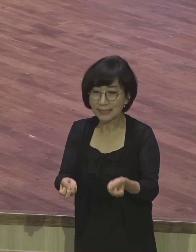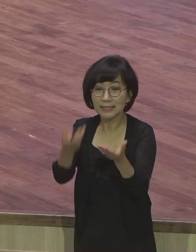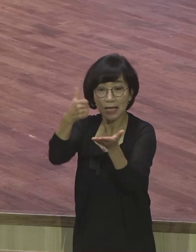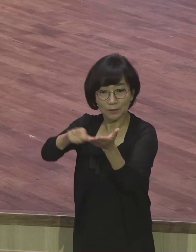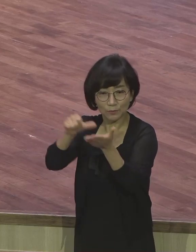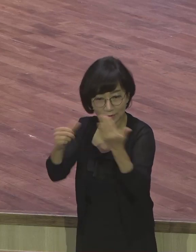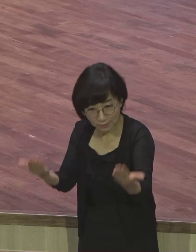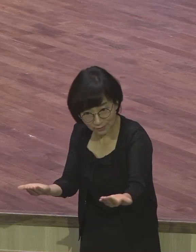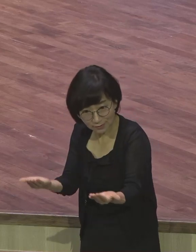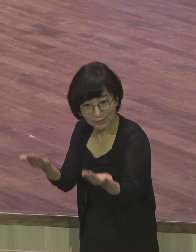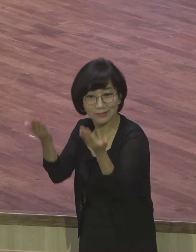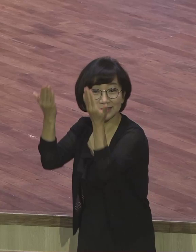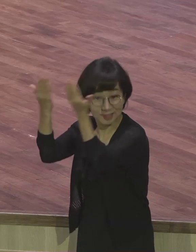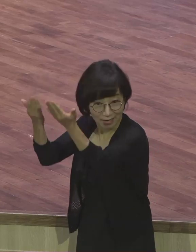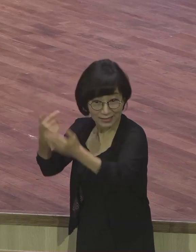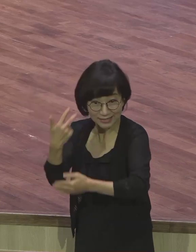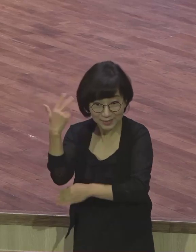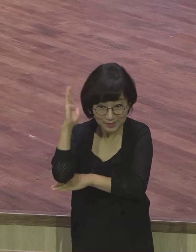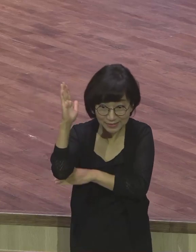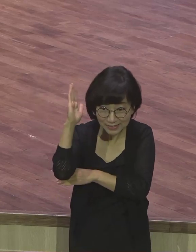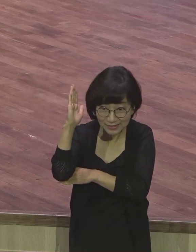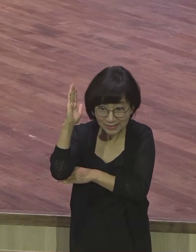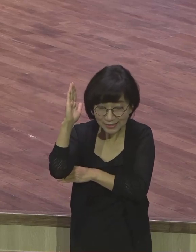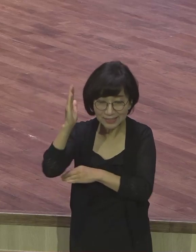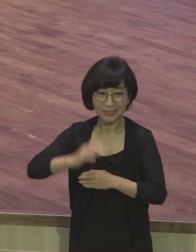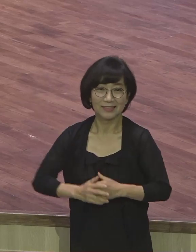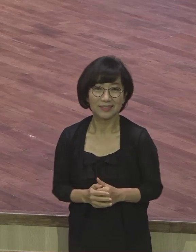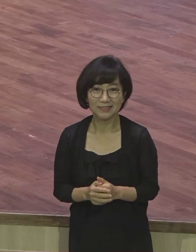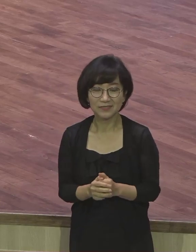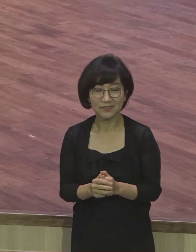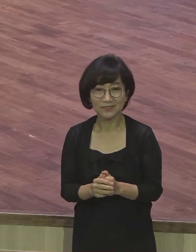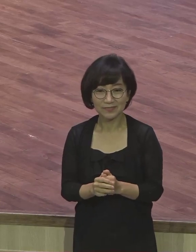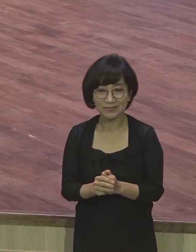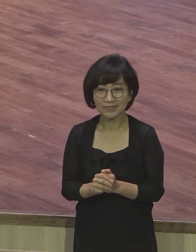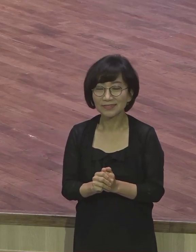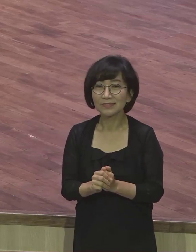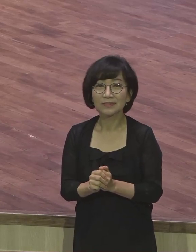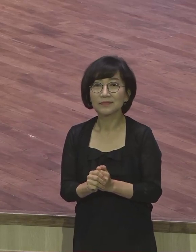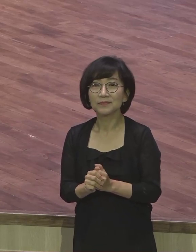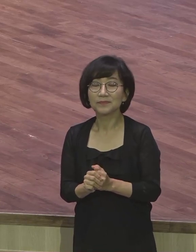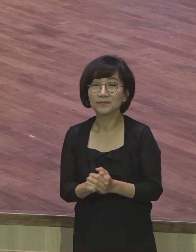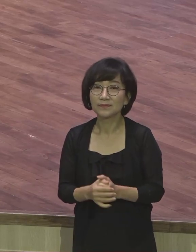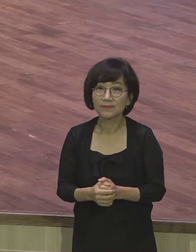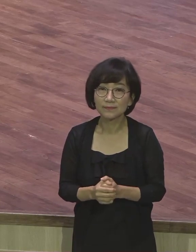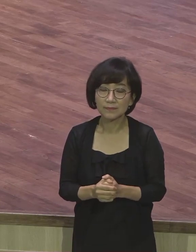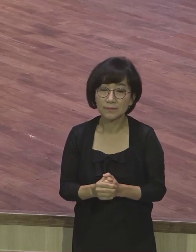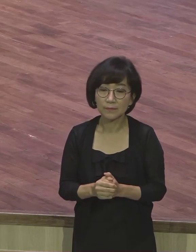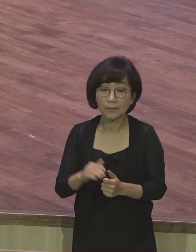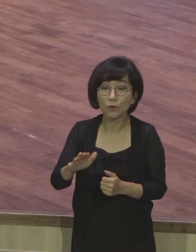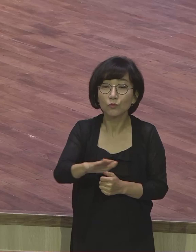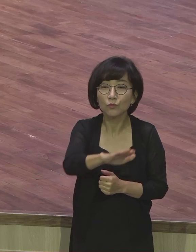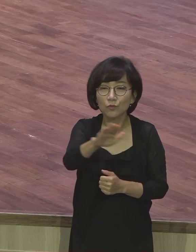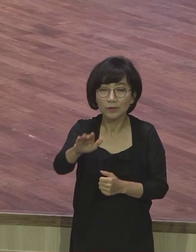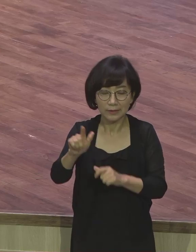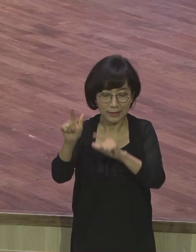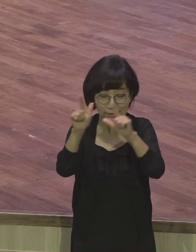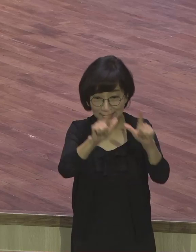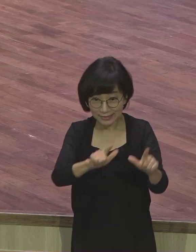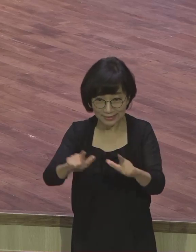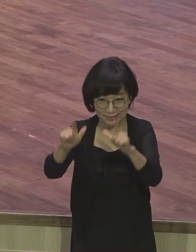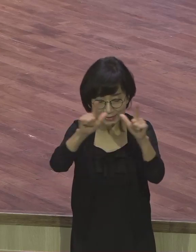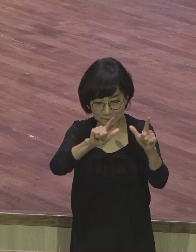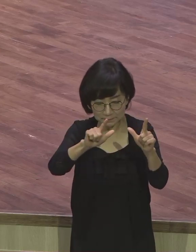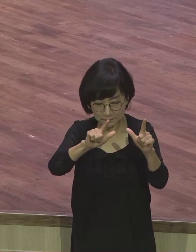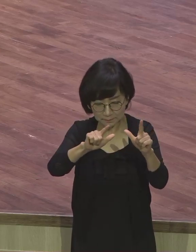그러니까 거룩한 산 제물, 이 핵심이 뭐예요? 우리의 삶이 예배가 이끄는 삶을